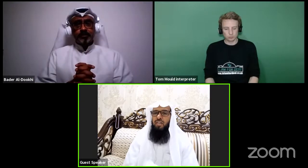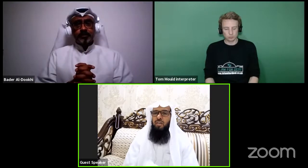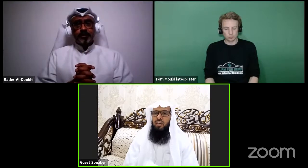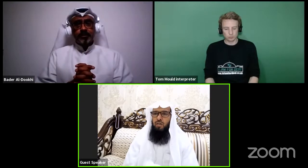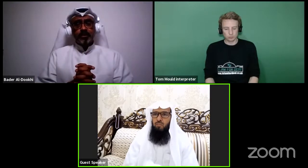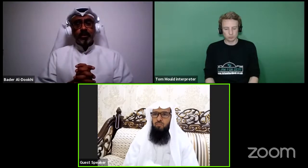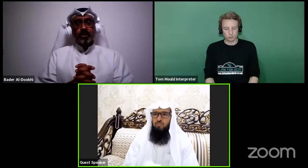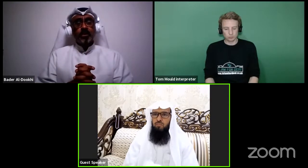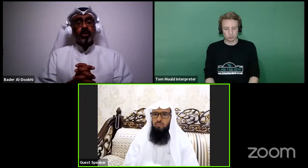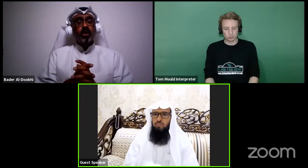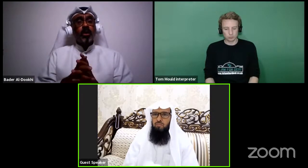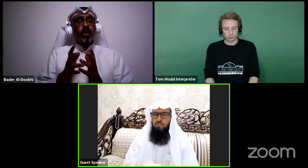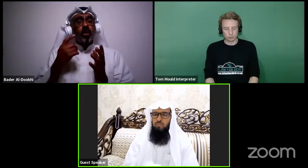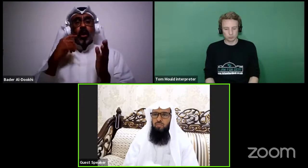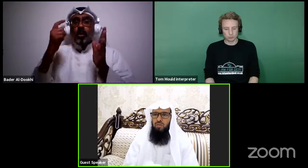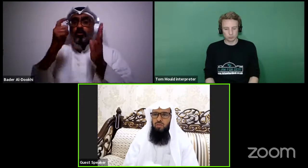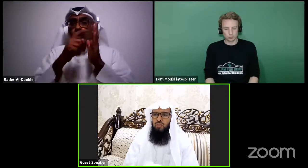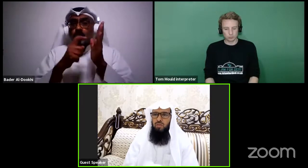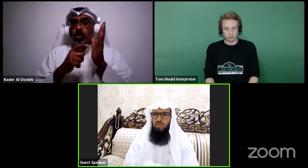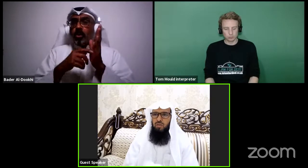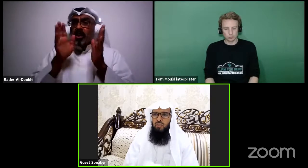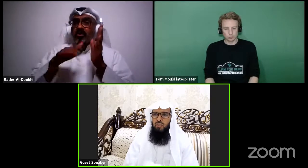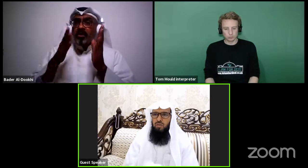الذي شرع لهم